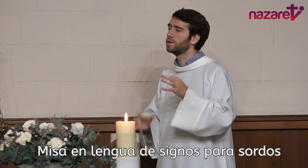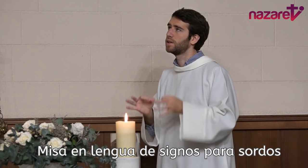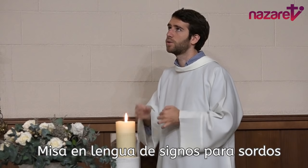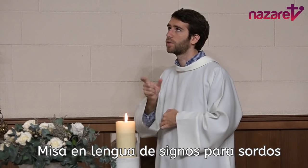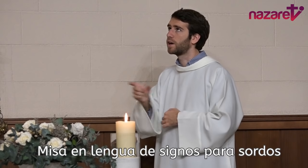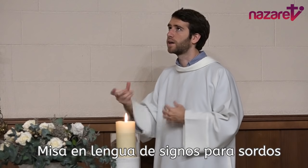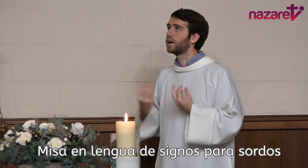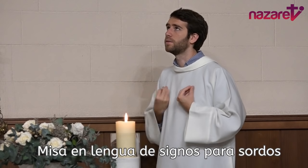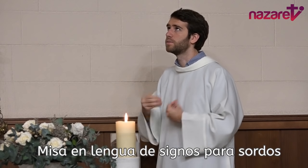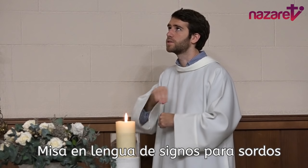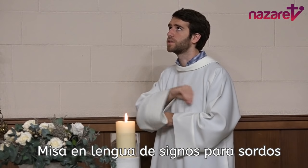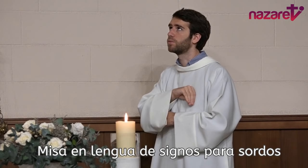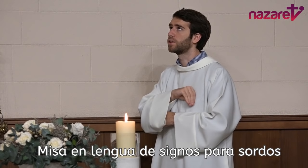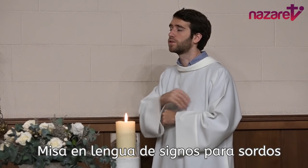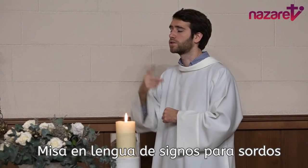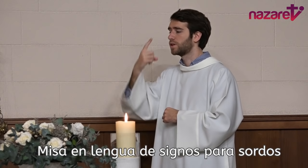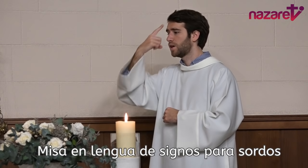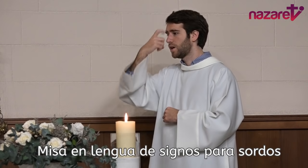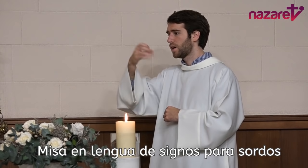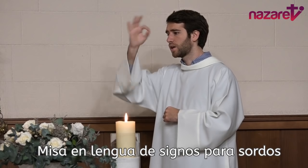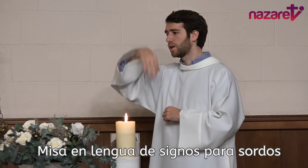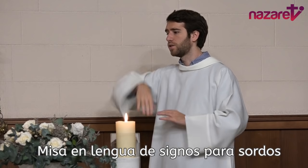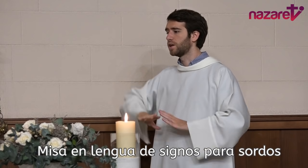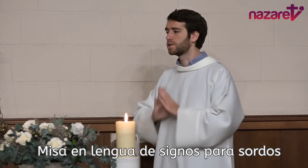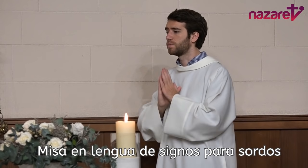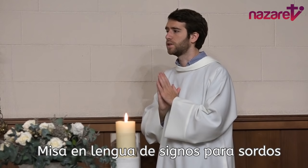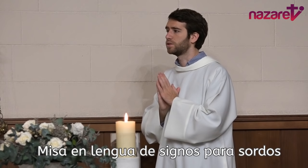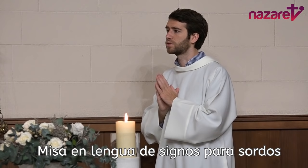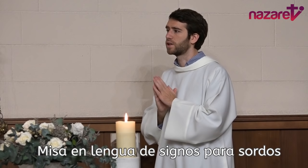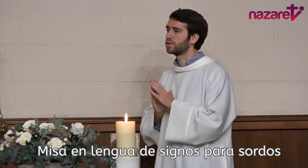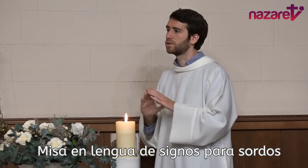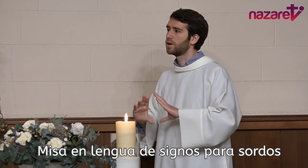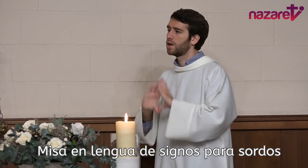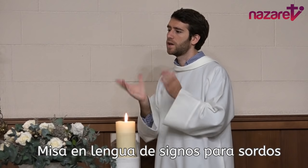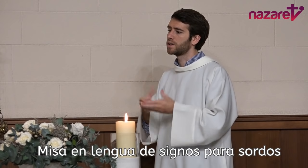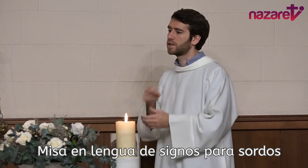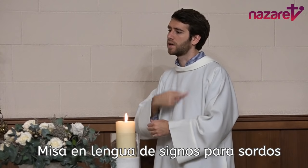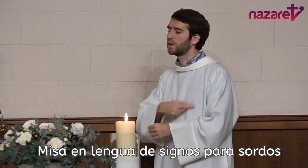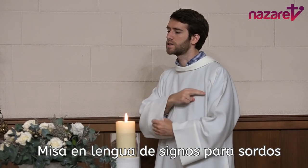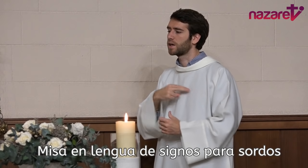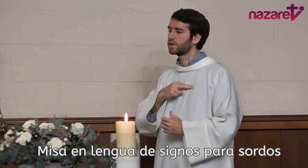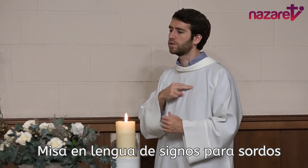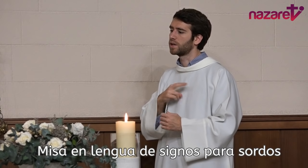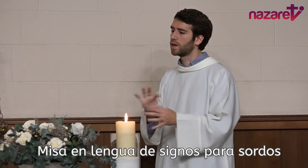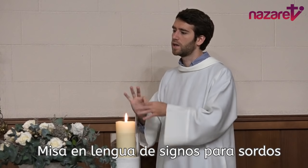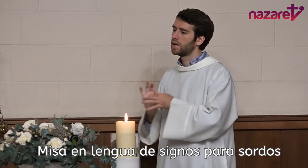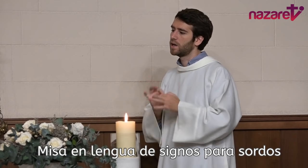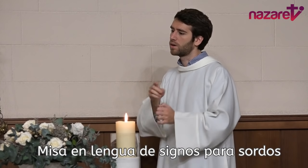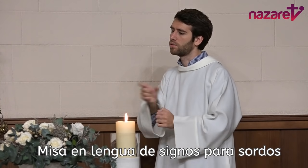venir a juzgar a vivos y muertos. Creo en el Espíritu Santo, la Santa Iglesia Católica, la comunión